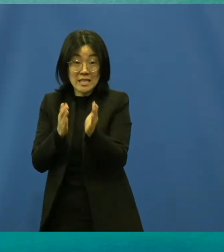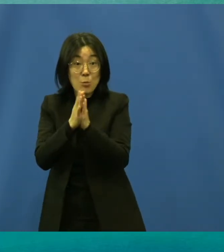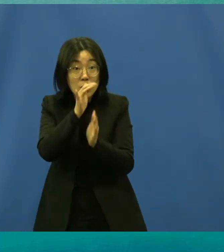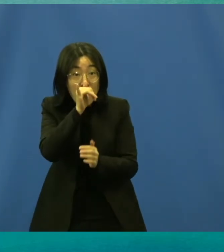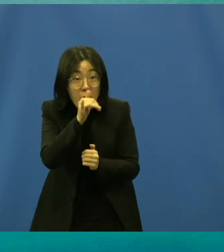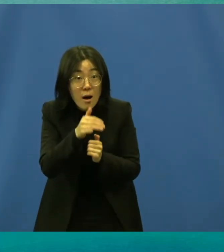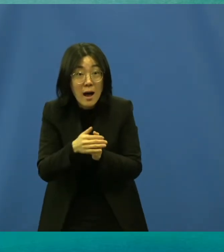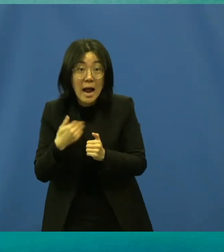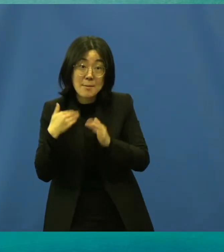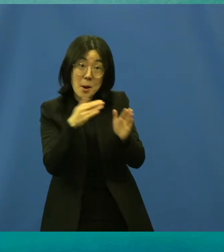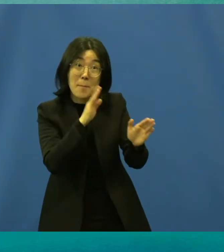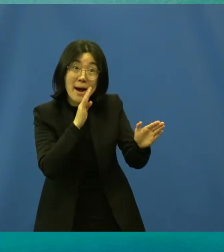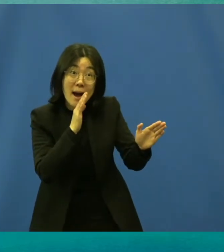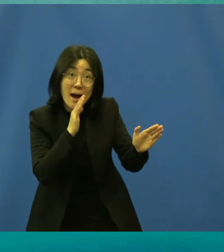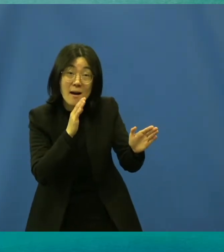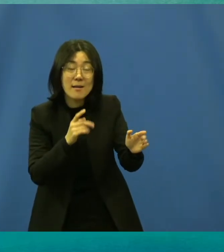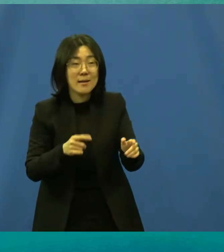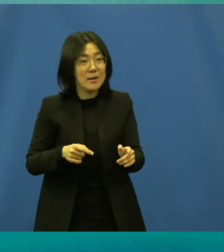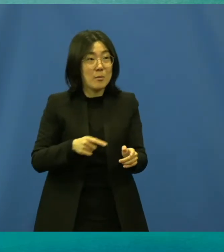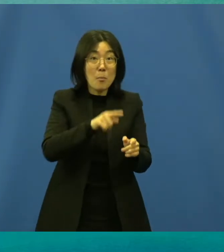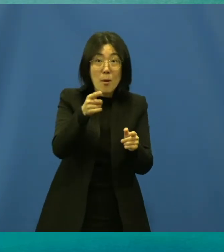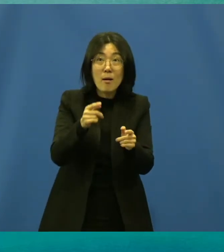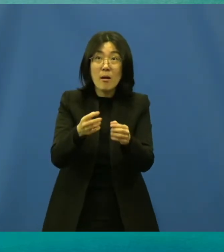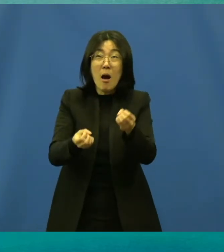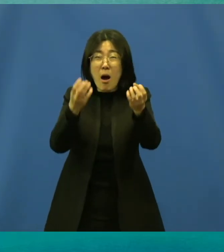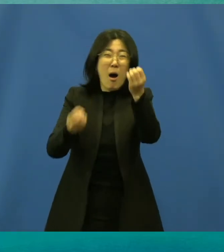기도의 타이밍을 놓쳤습니다.